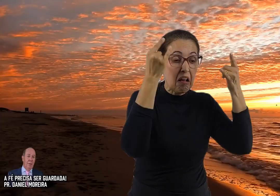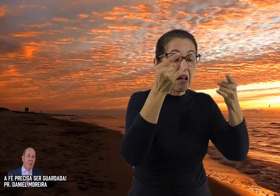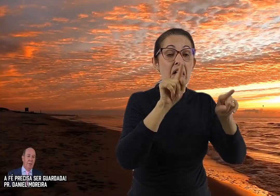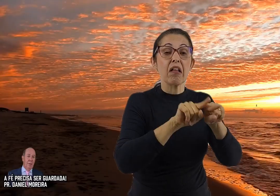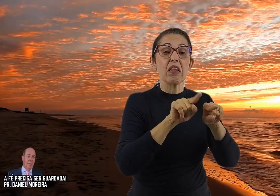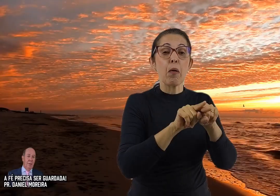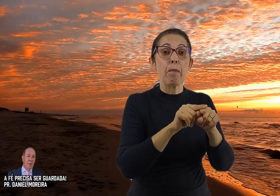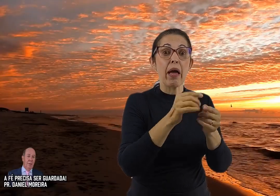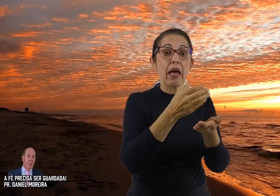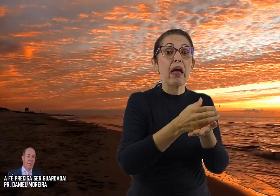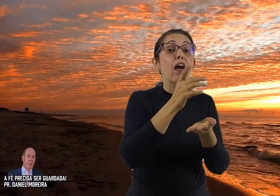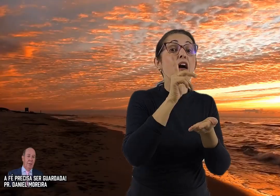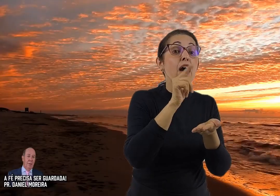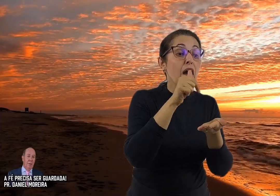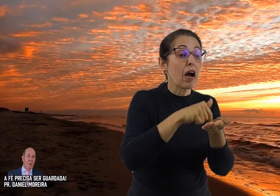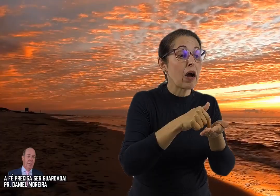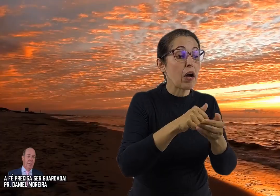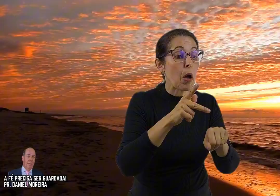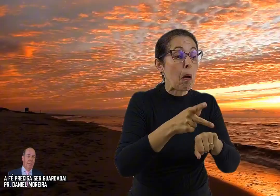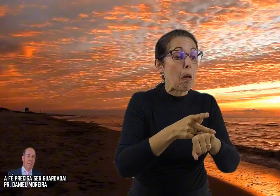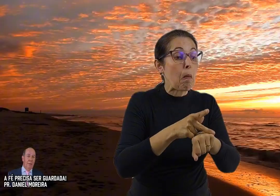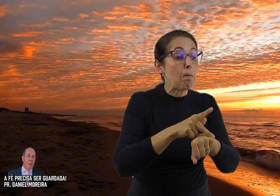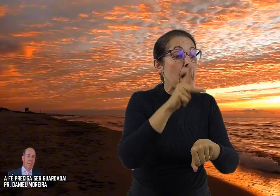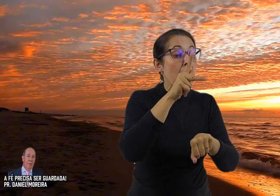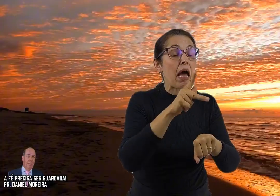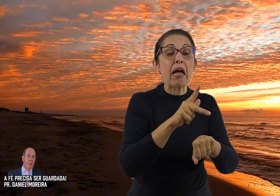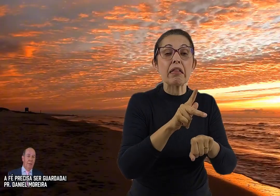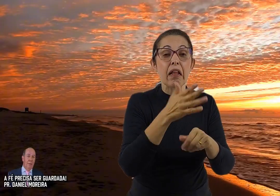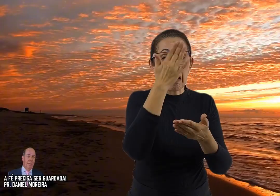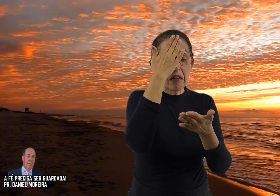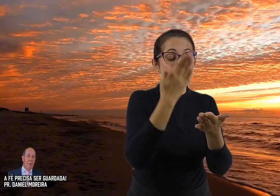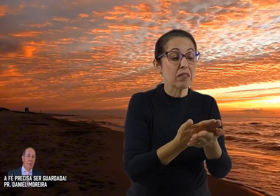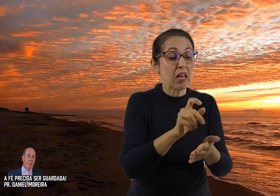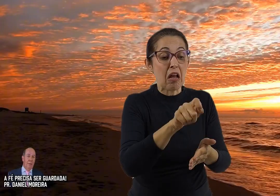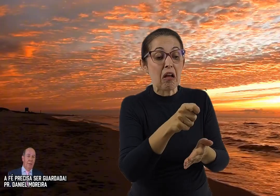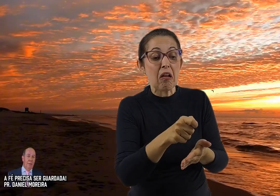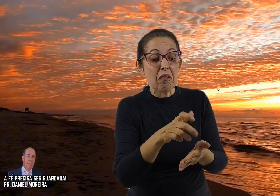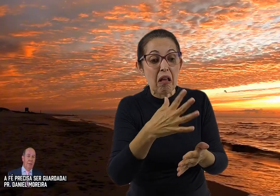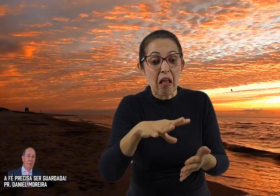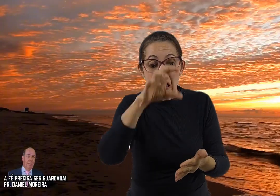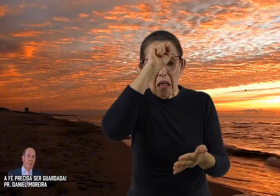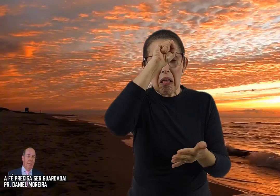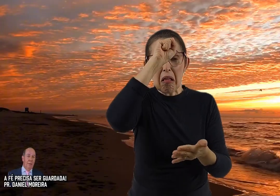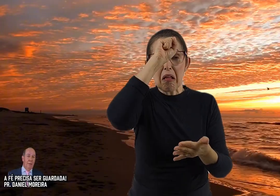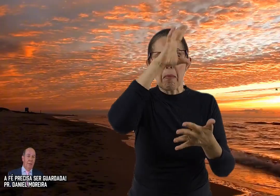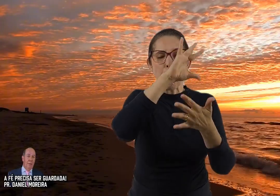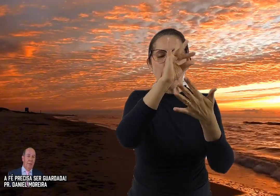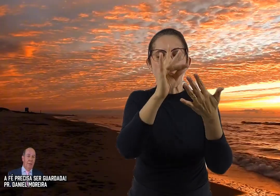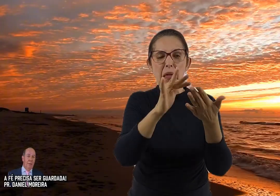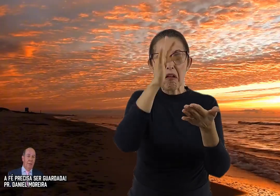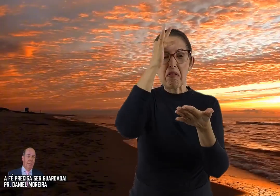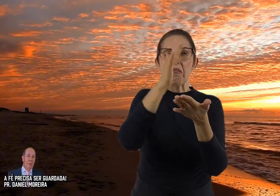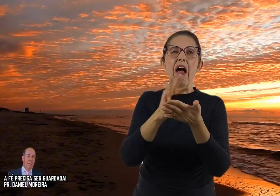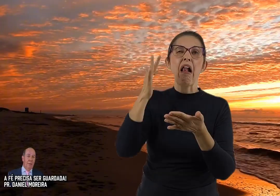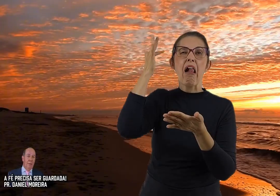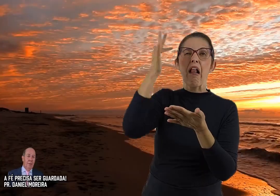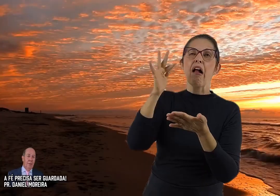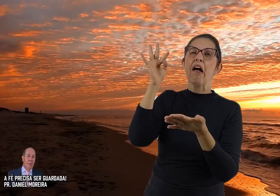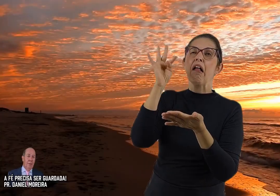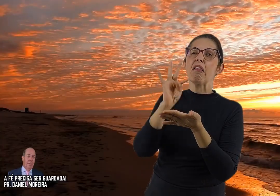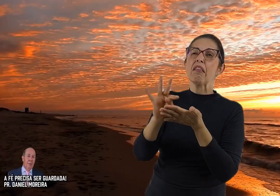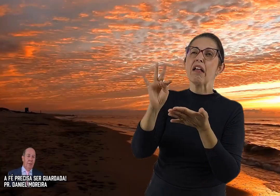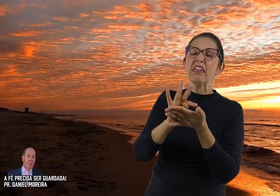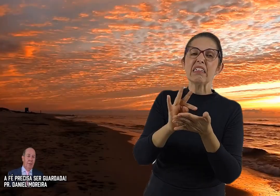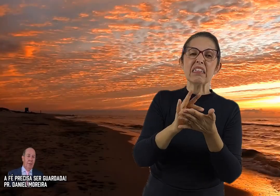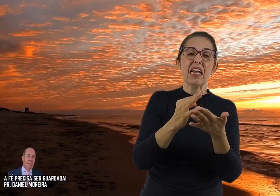copo d'água, a fé na pé do Rio Jordão, a fé na chave, a fé mística, supersticiosa, filosófica, teológica.